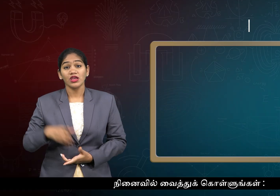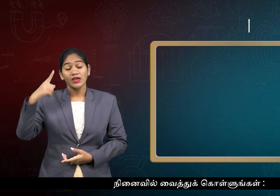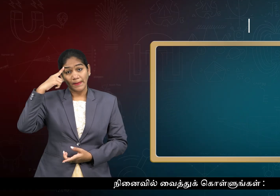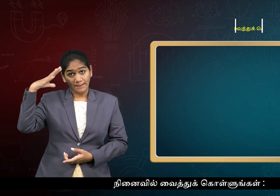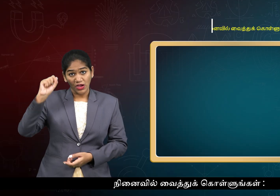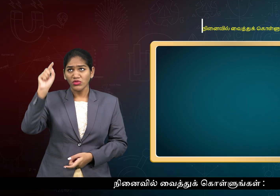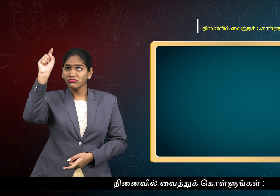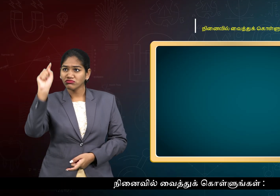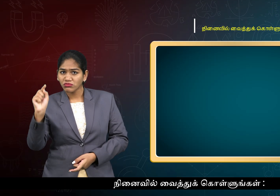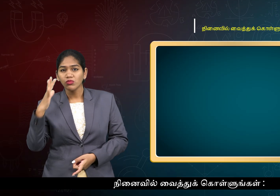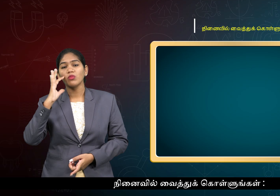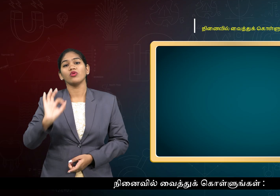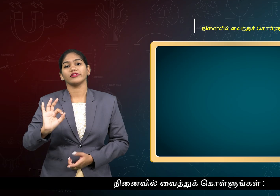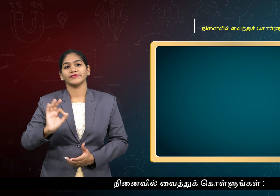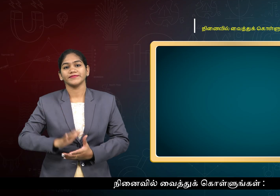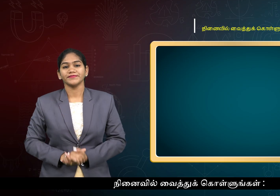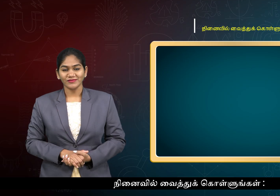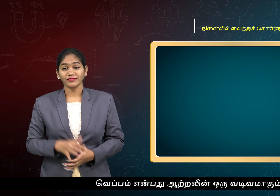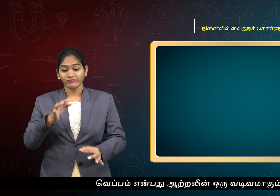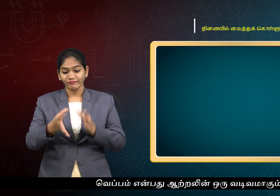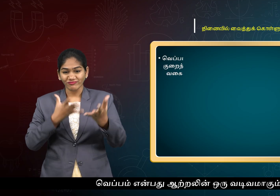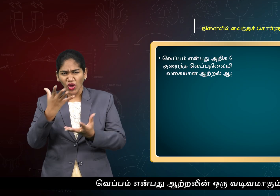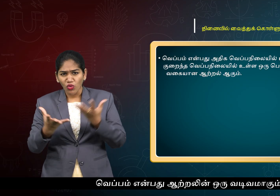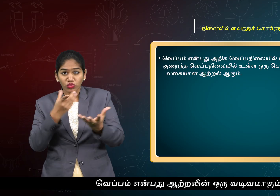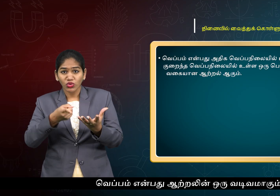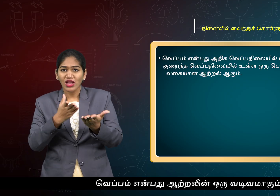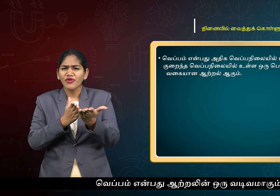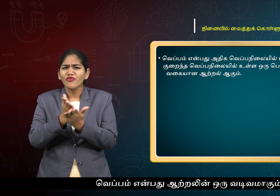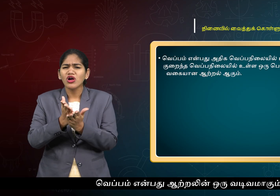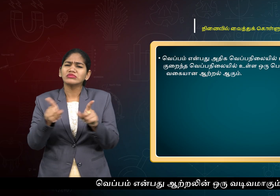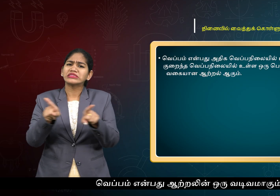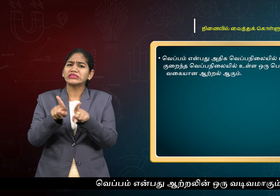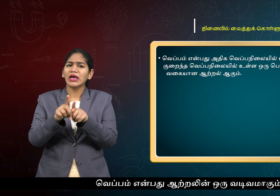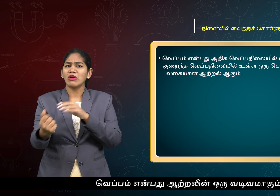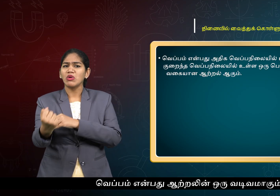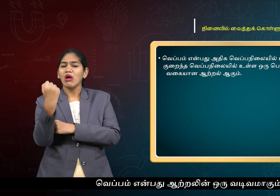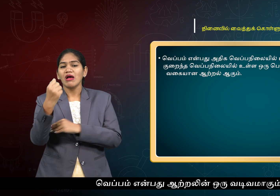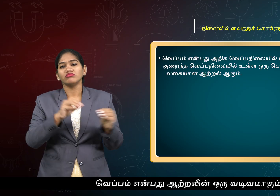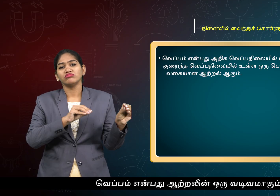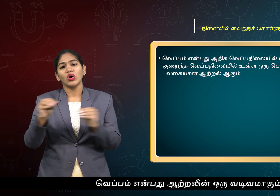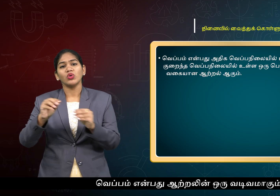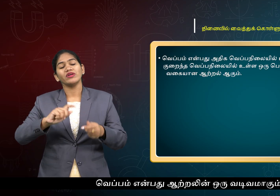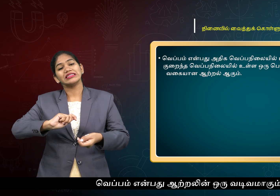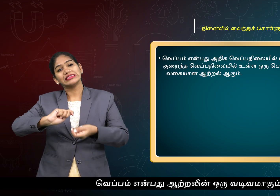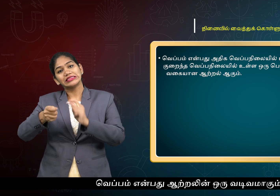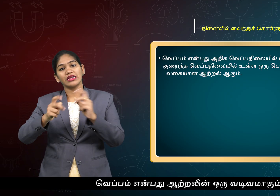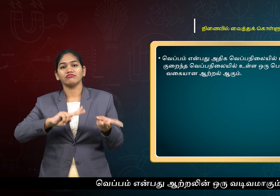நினைவில் வைத்துக் கொள்ளுங்கள், வெப்பம் என்பது ஆற்றலின் ஒரு வடிவமாகும்.